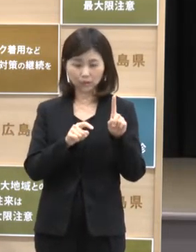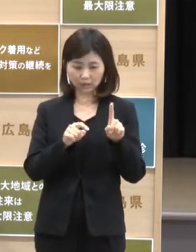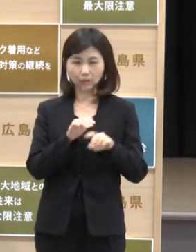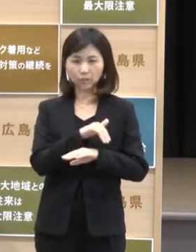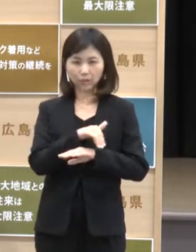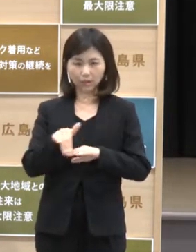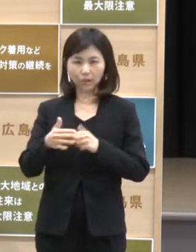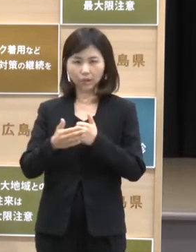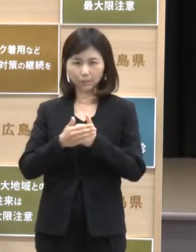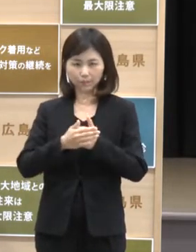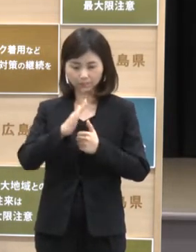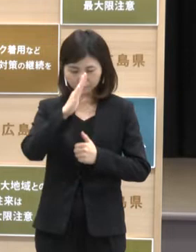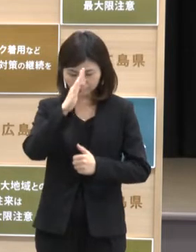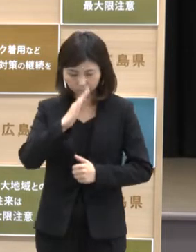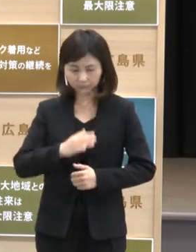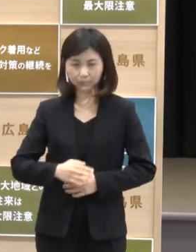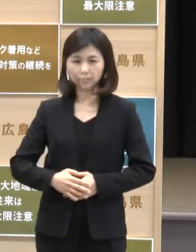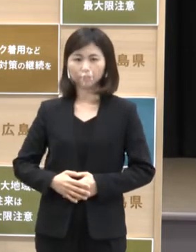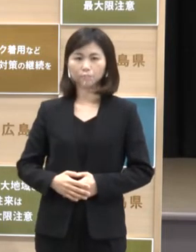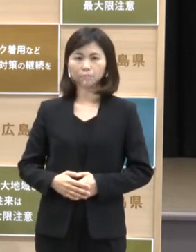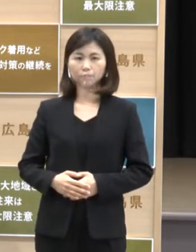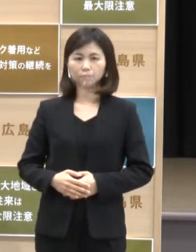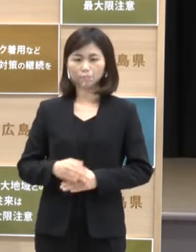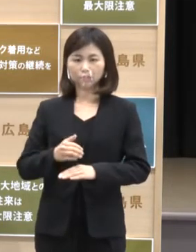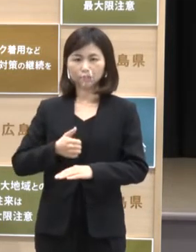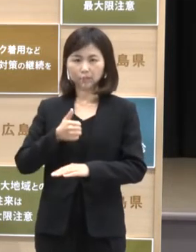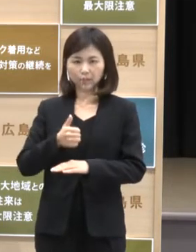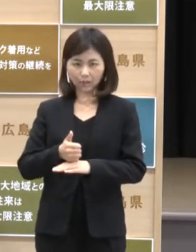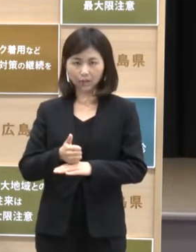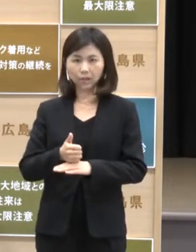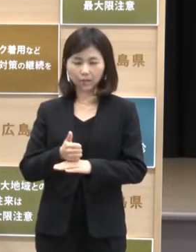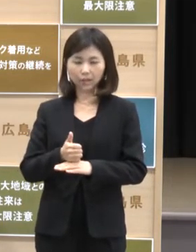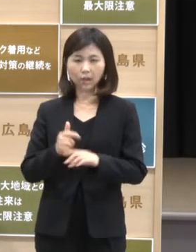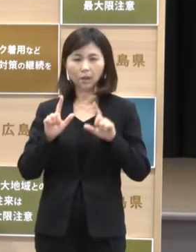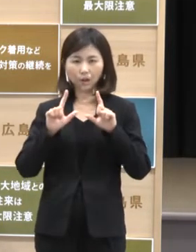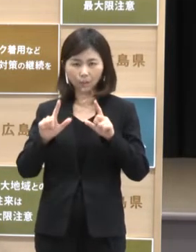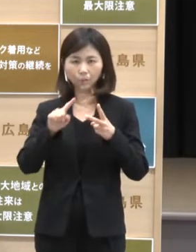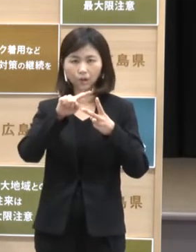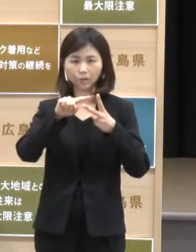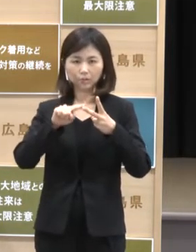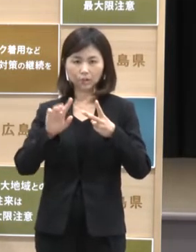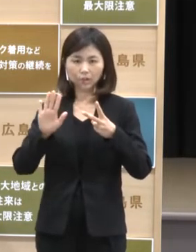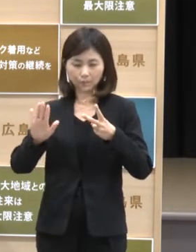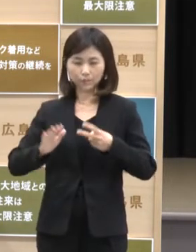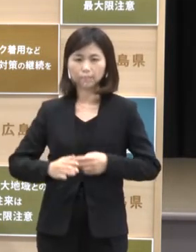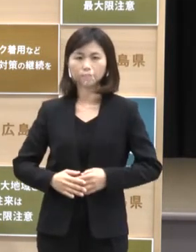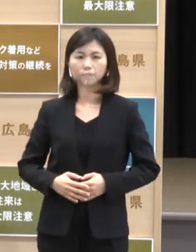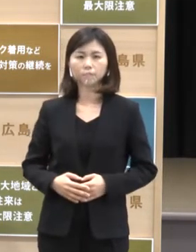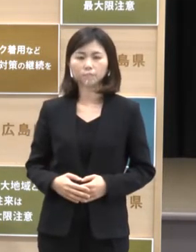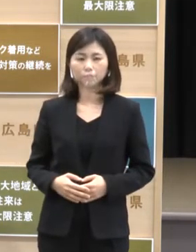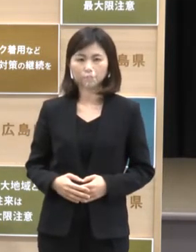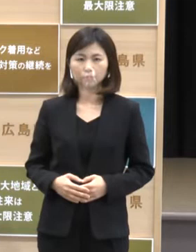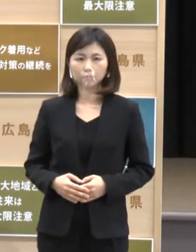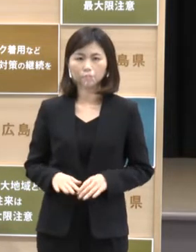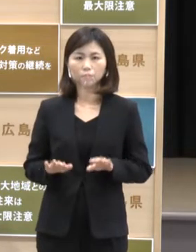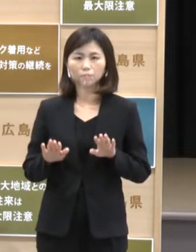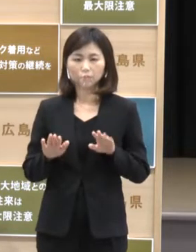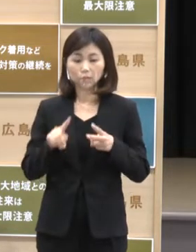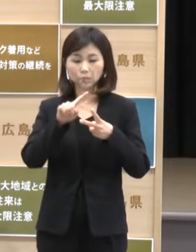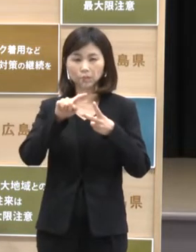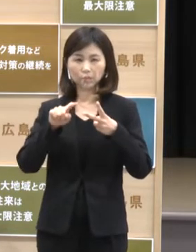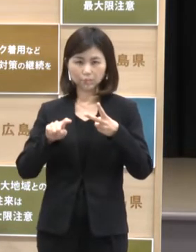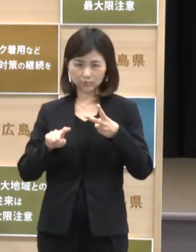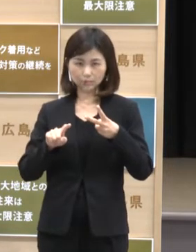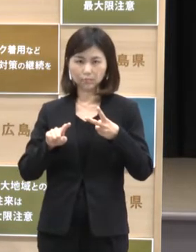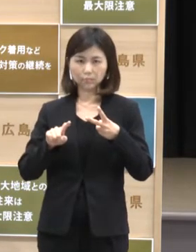協力をお願いします。まず知事から冒頭2点発言ありますので、お願いします。 はい、本日2点